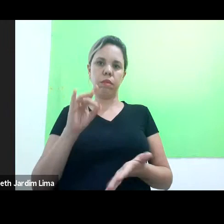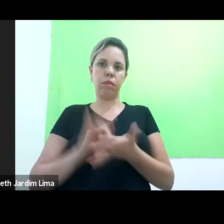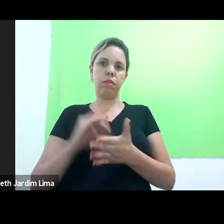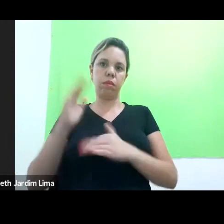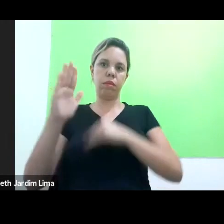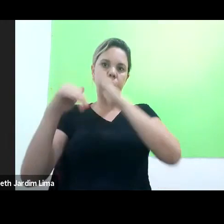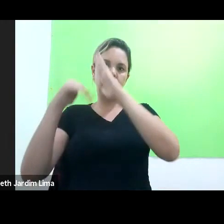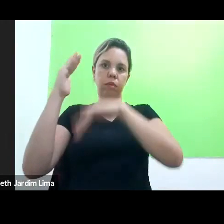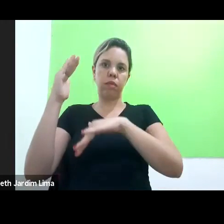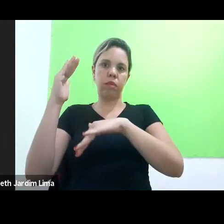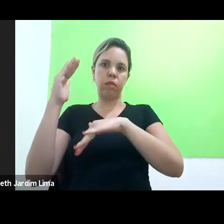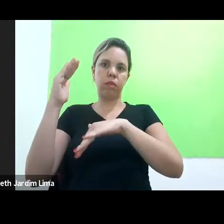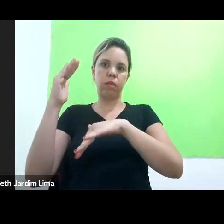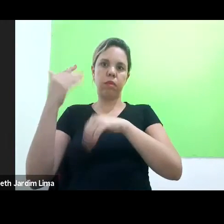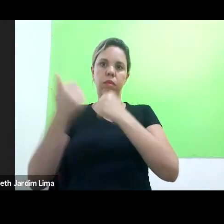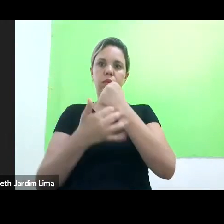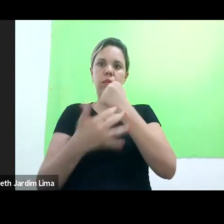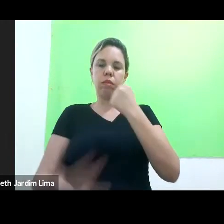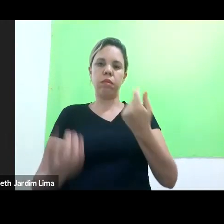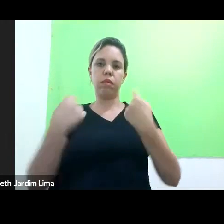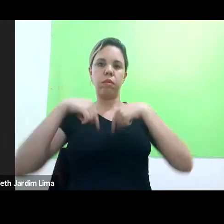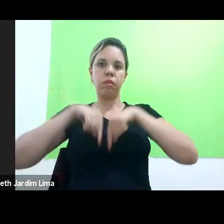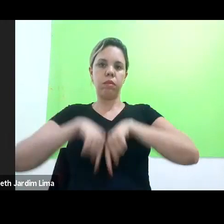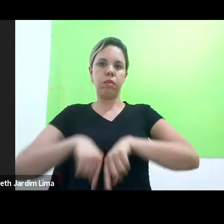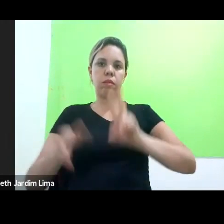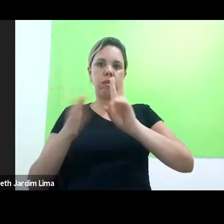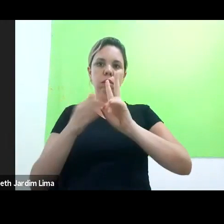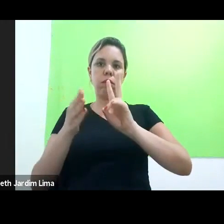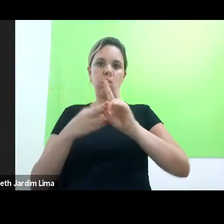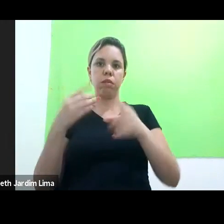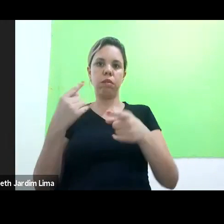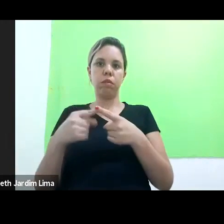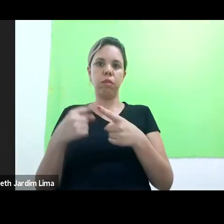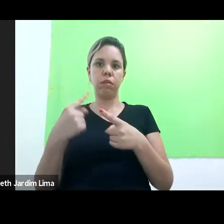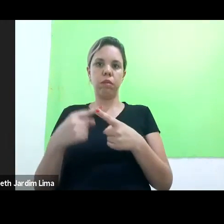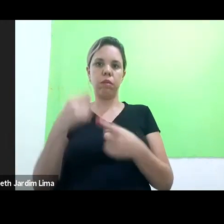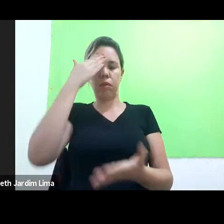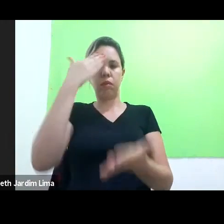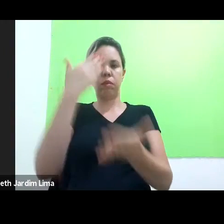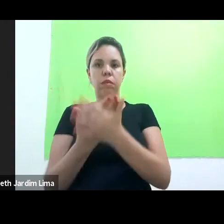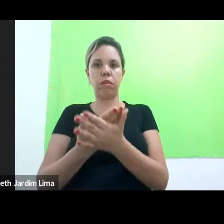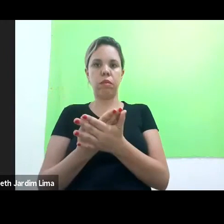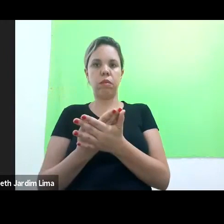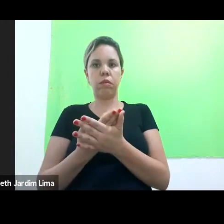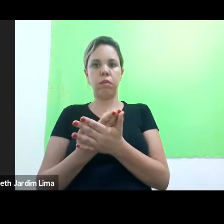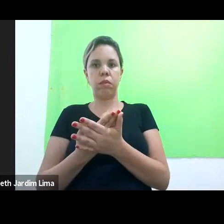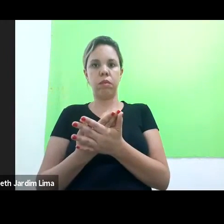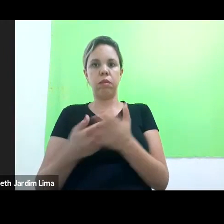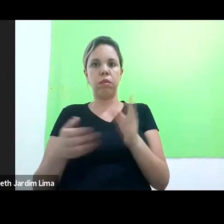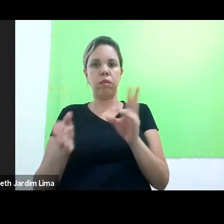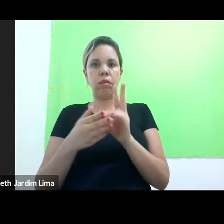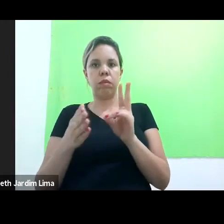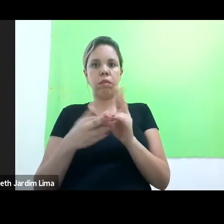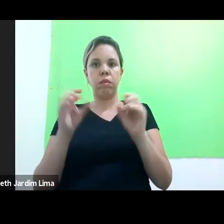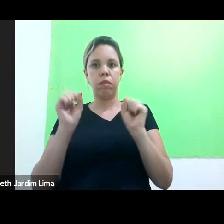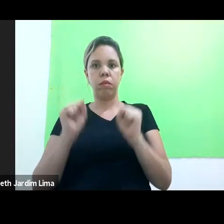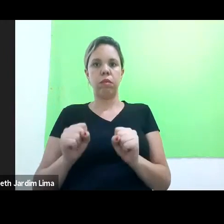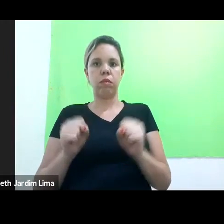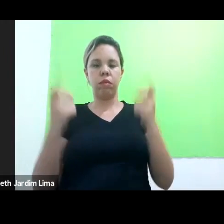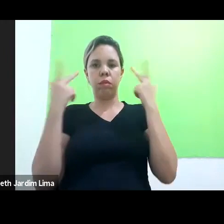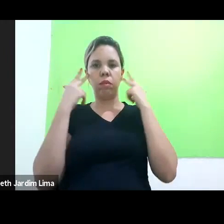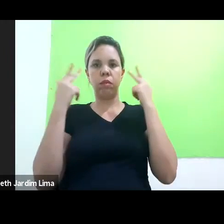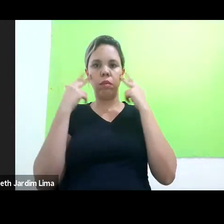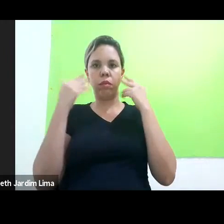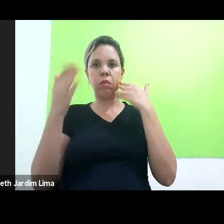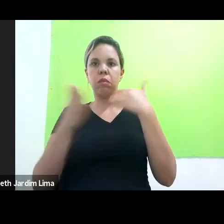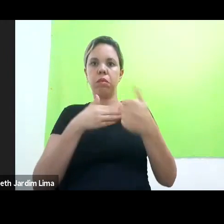além do sangue indígena que corre em minhas veias, porque eu acredito que o sangue indígena ele pode ser comum a qualquer